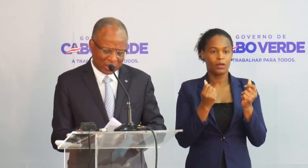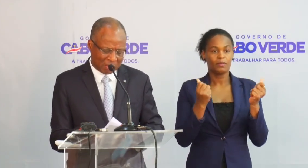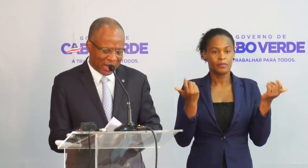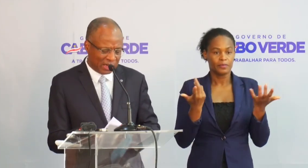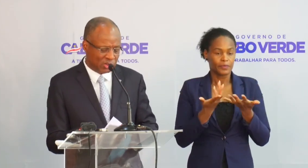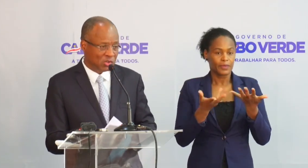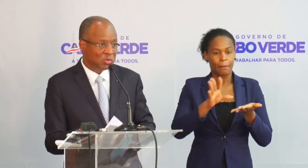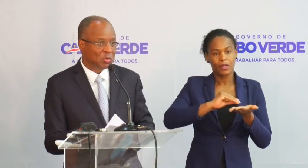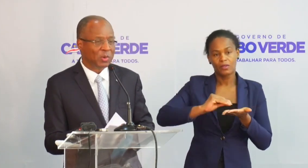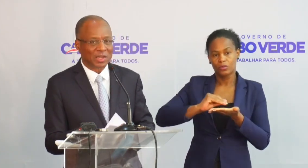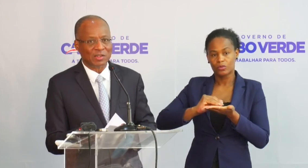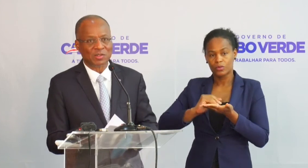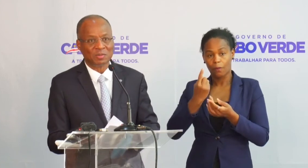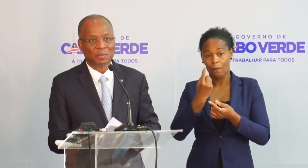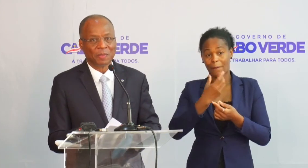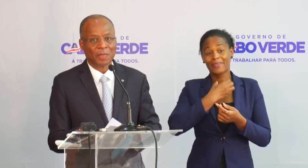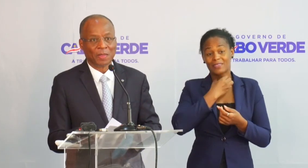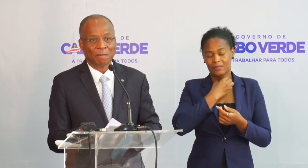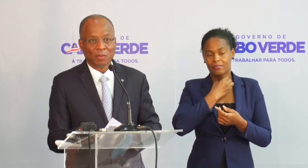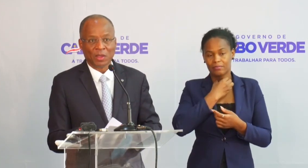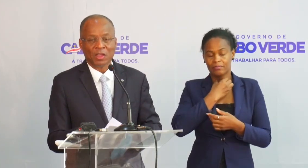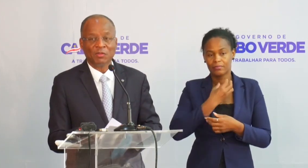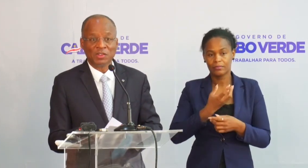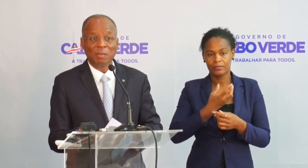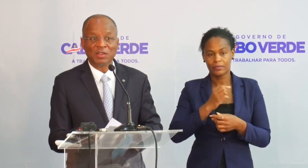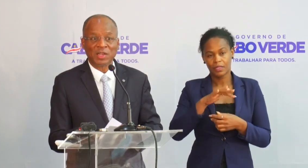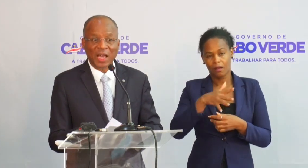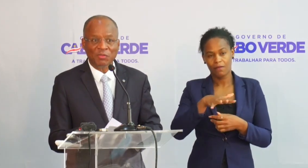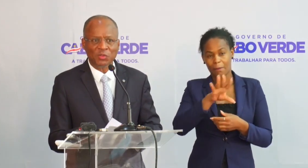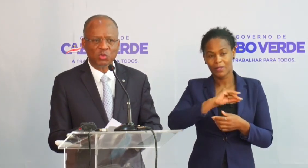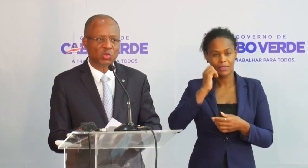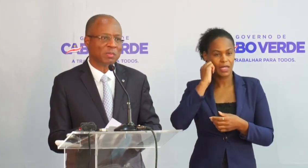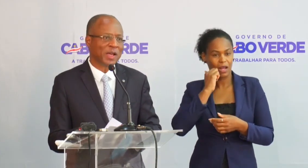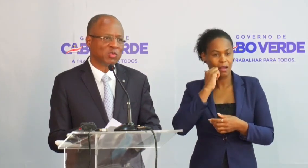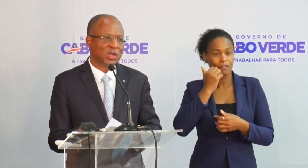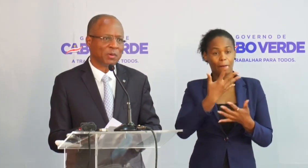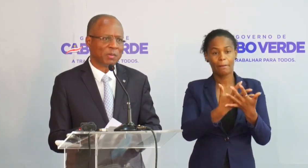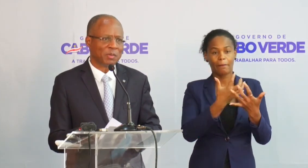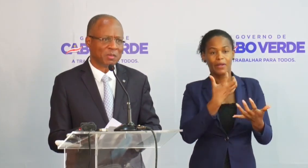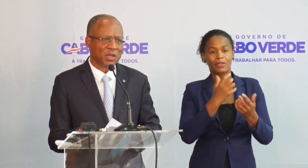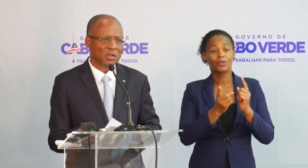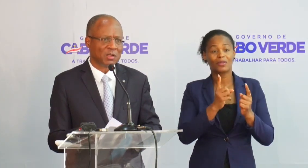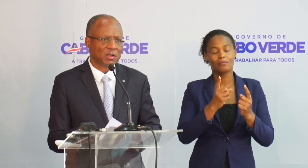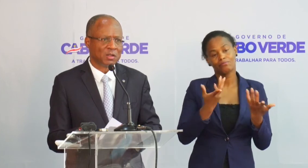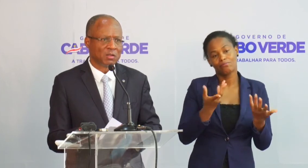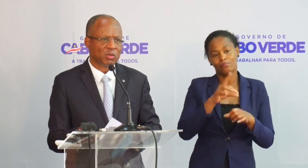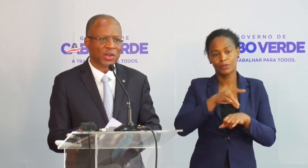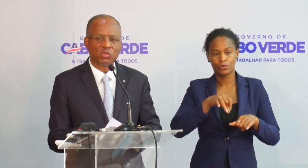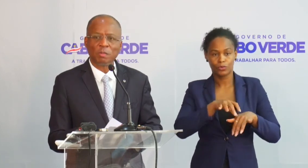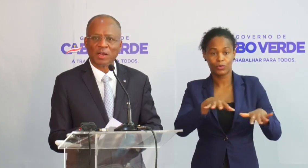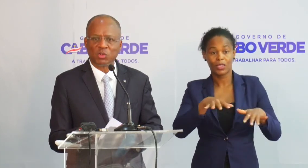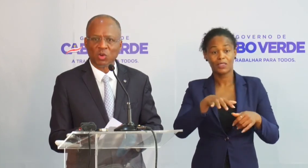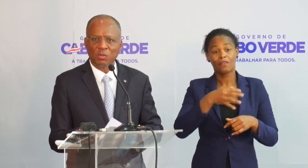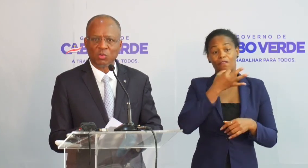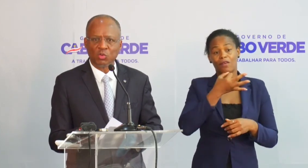de mais uma crise, talvez mais grave nos seus impactos do que a própria pandemia. Estou a falar